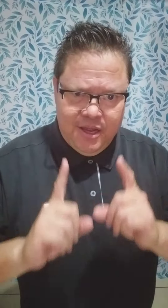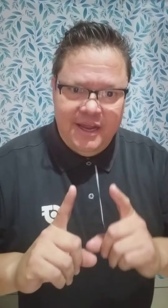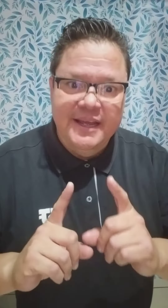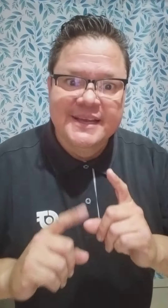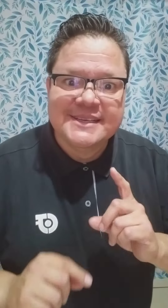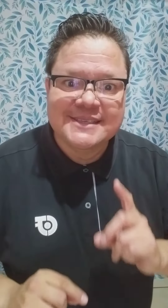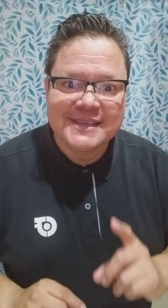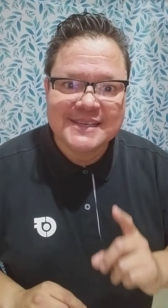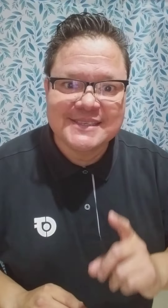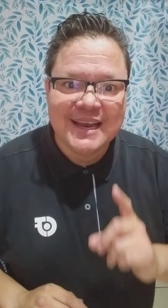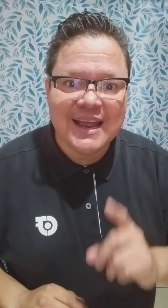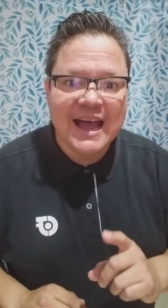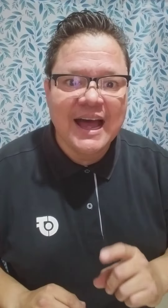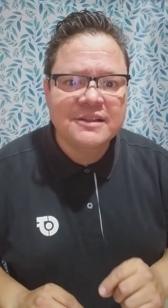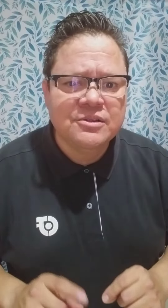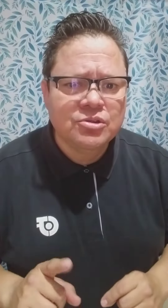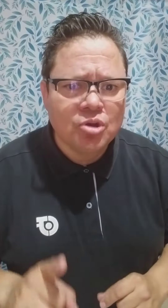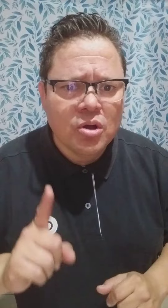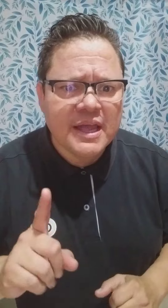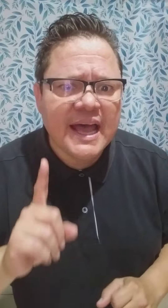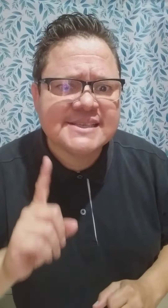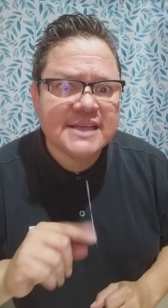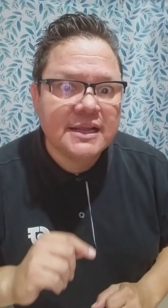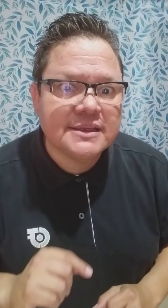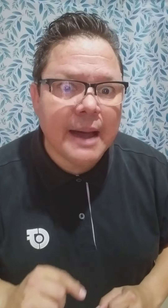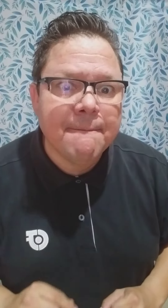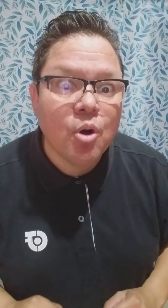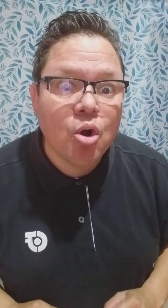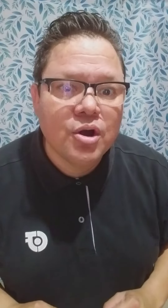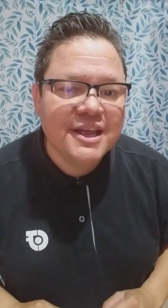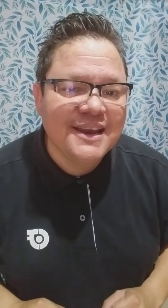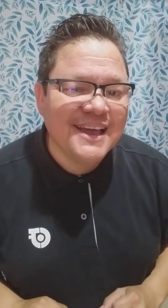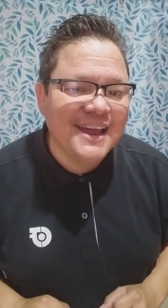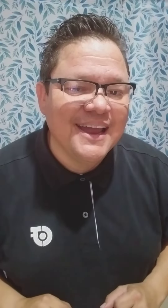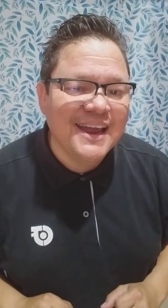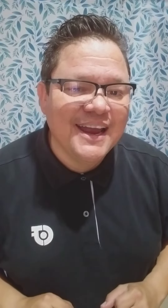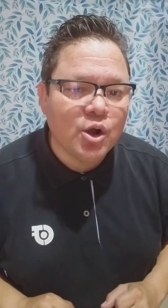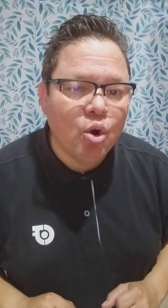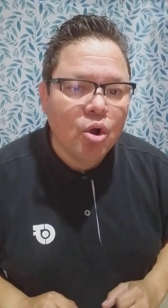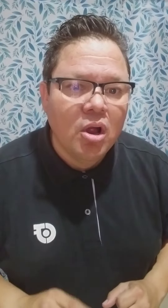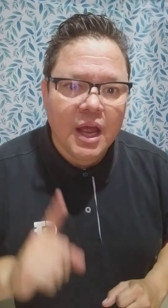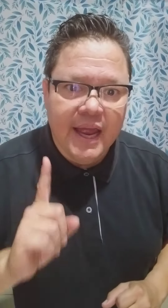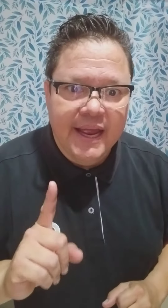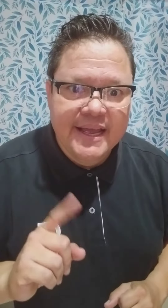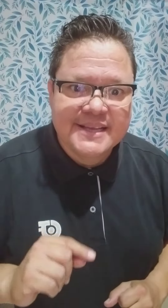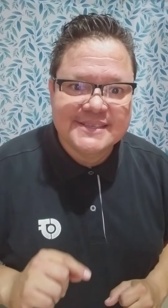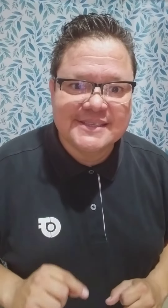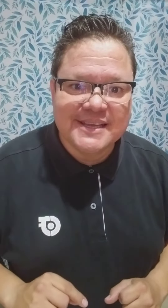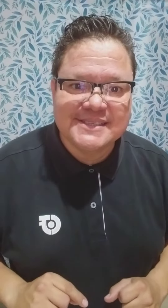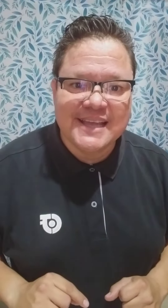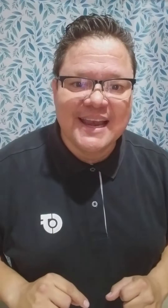este es el canto que hace el tamborilero este es el